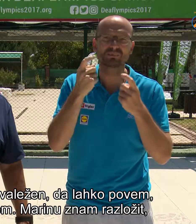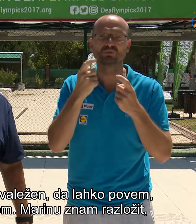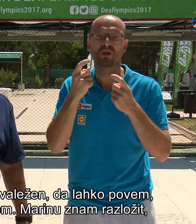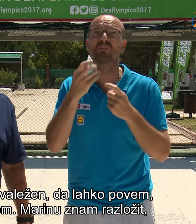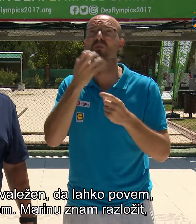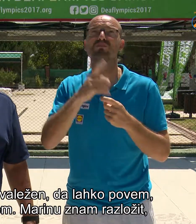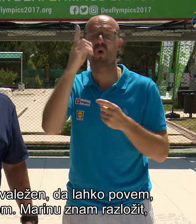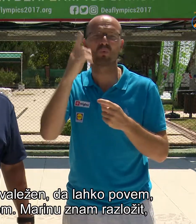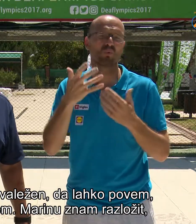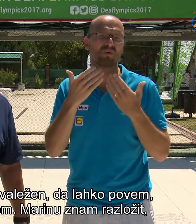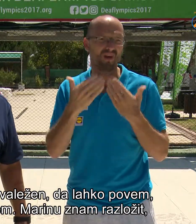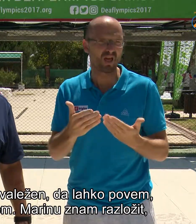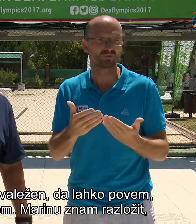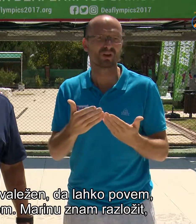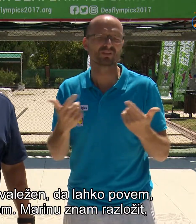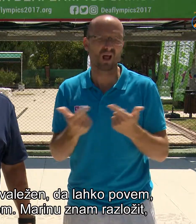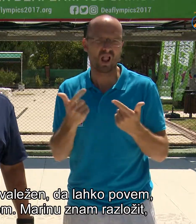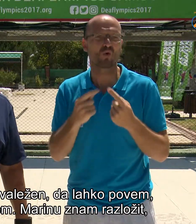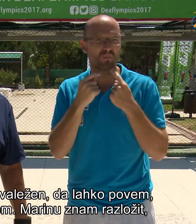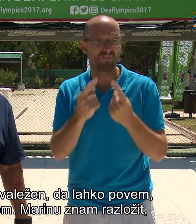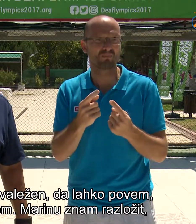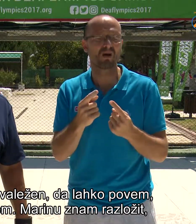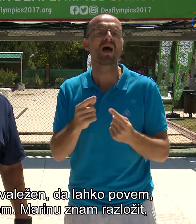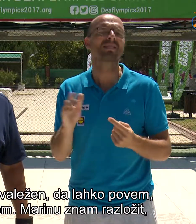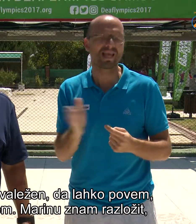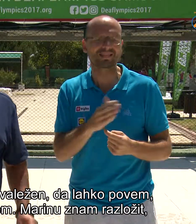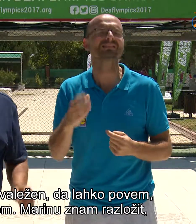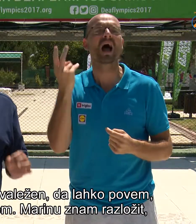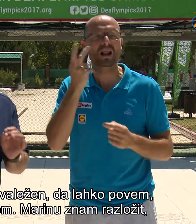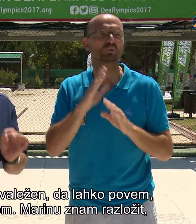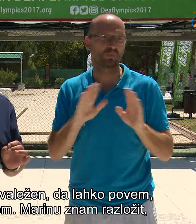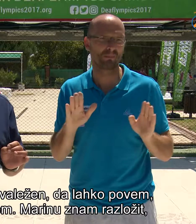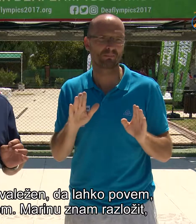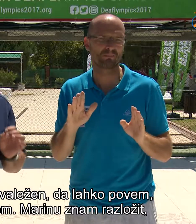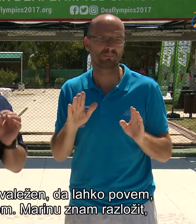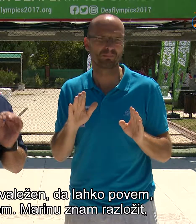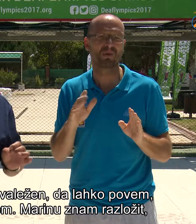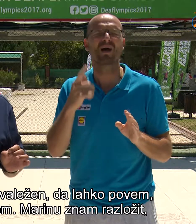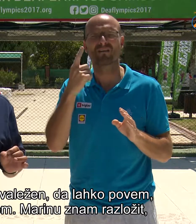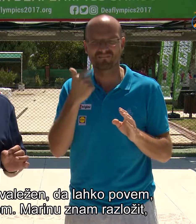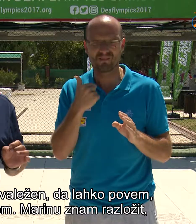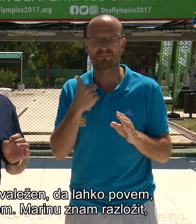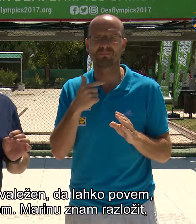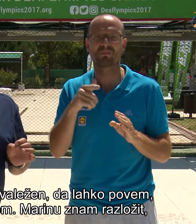hvaležen, da lahko povem, da tenis razumem. Tenis razumem, vem Marinu to predložiti,